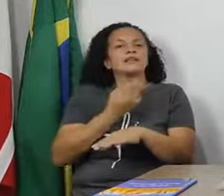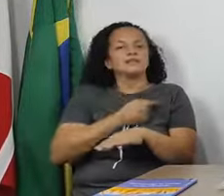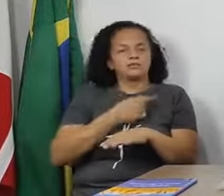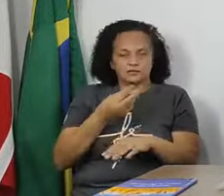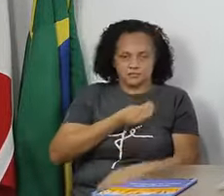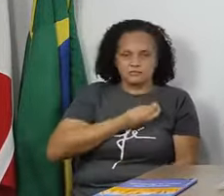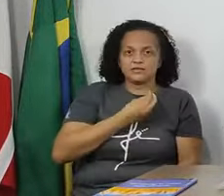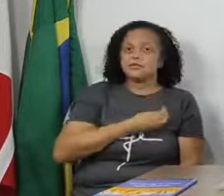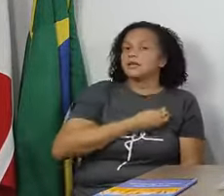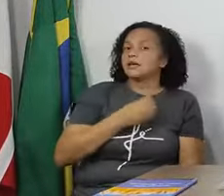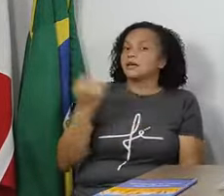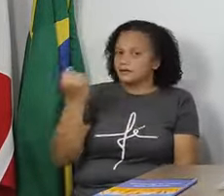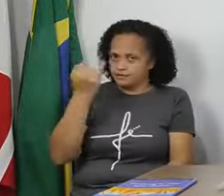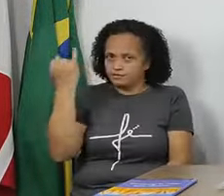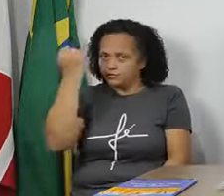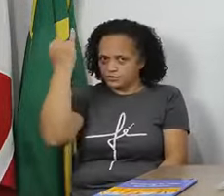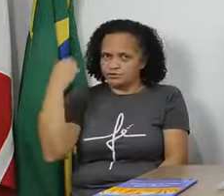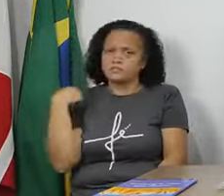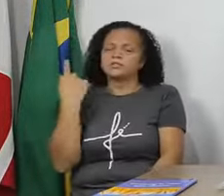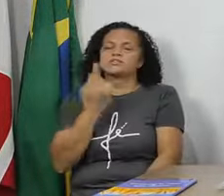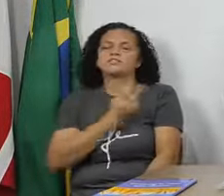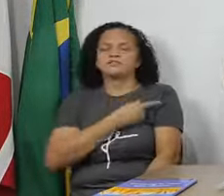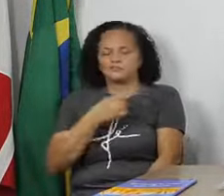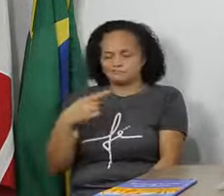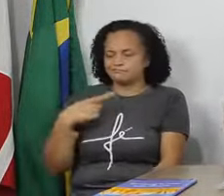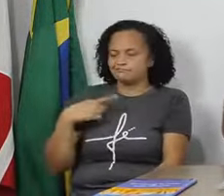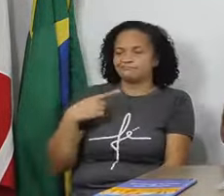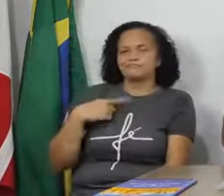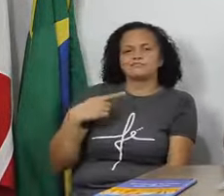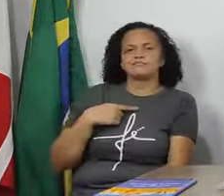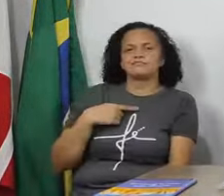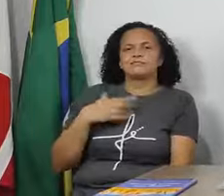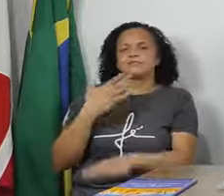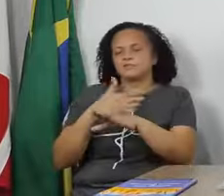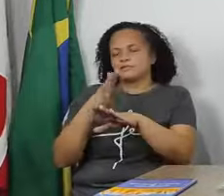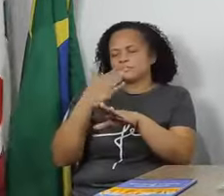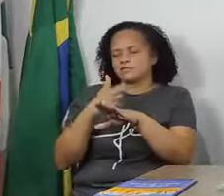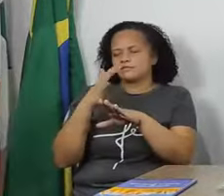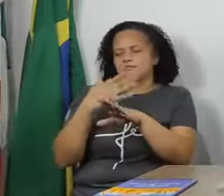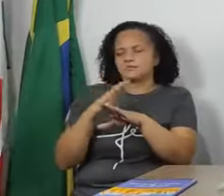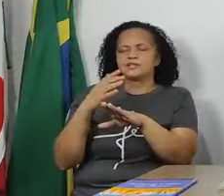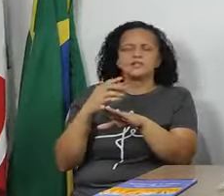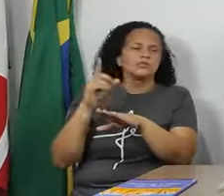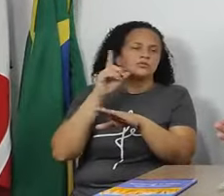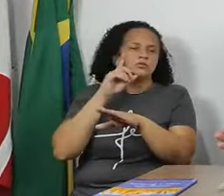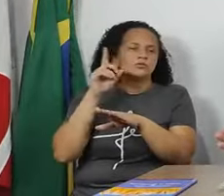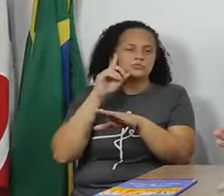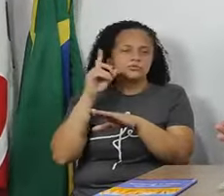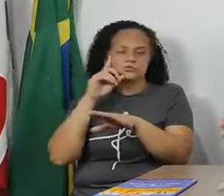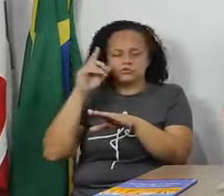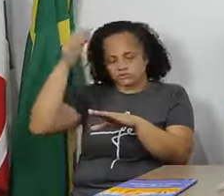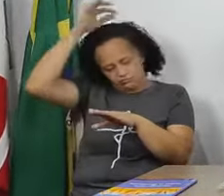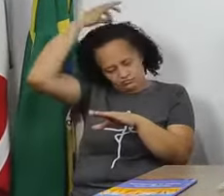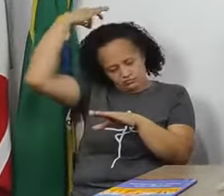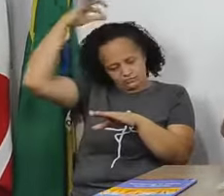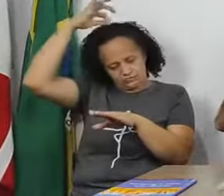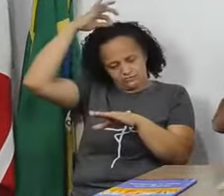sermos treinados por Deus, treinados pelo Espírito Santo na nossa fé,